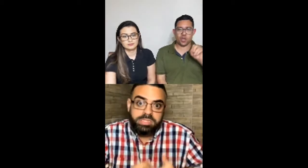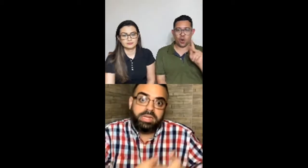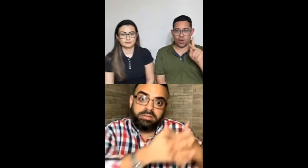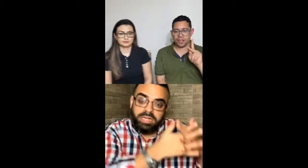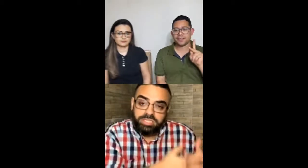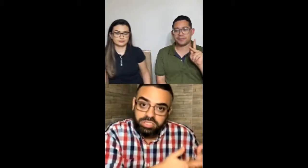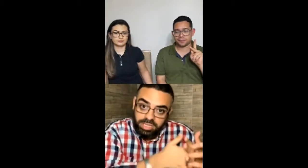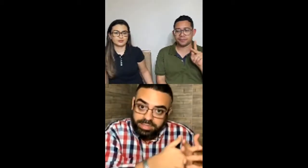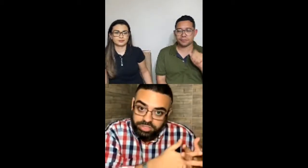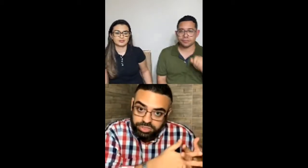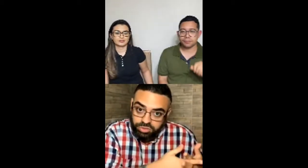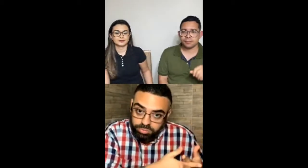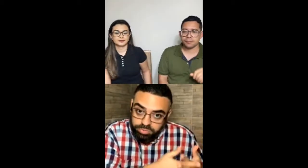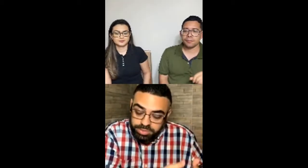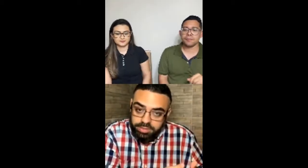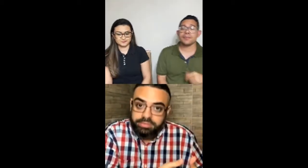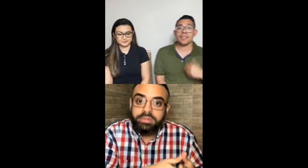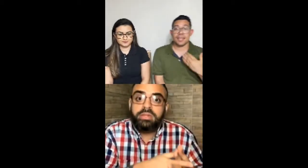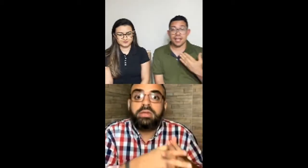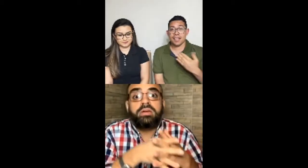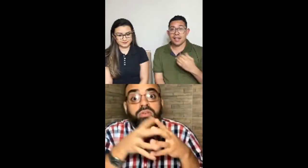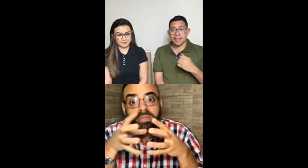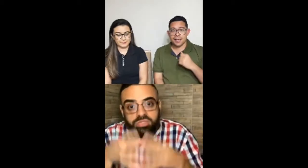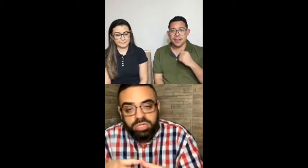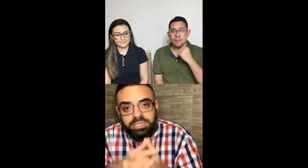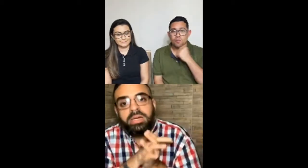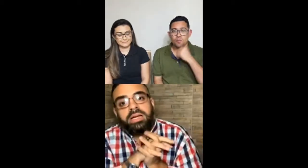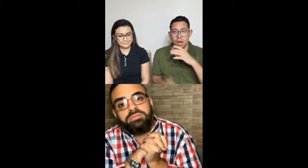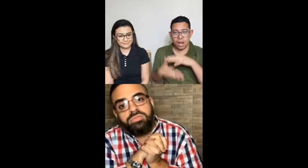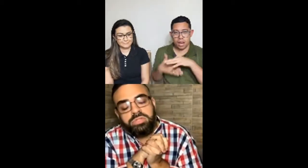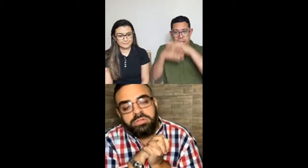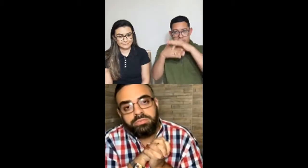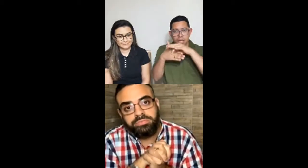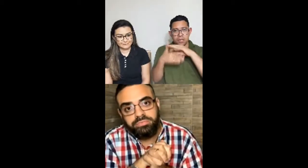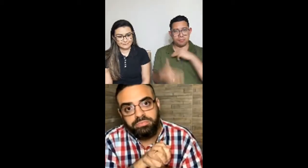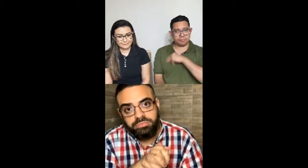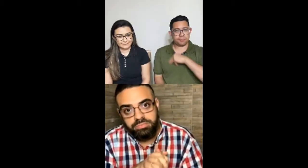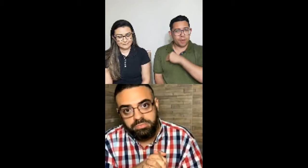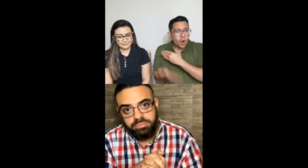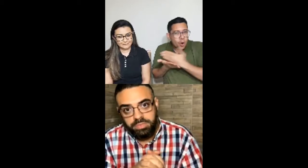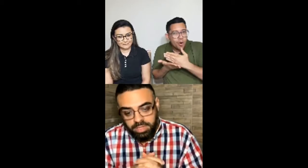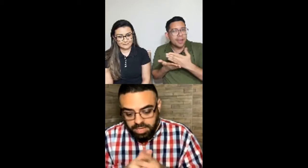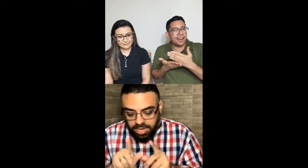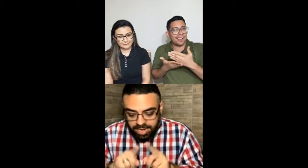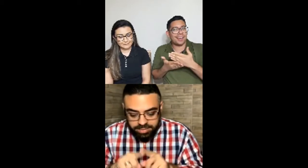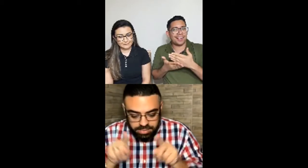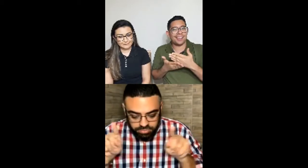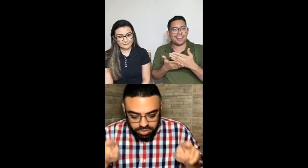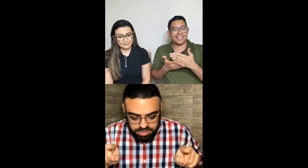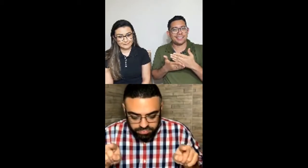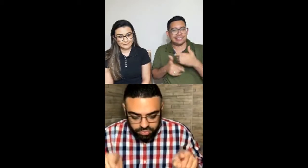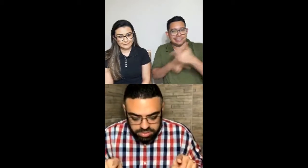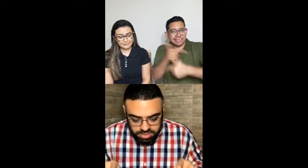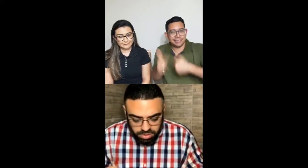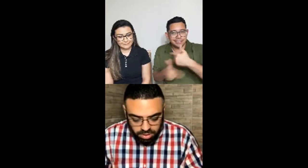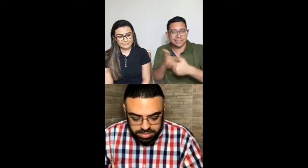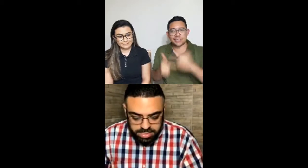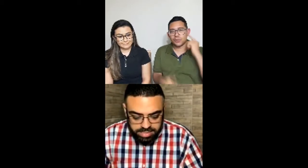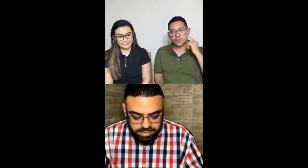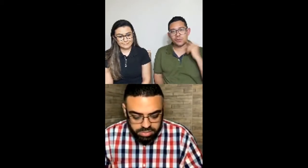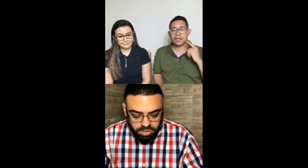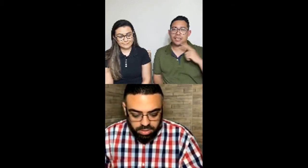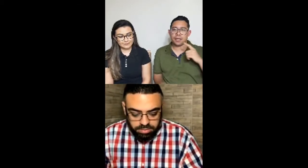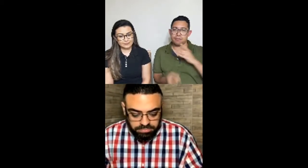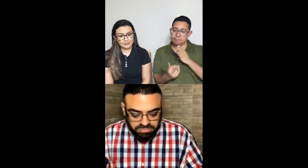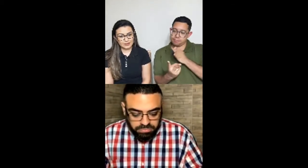que aconteceu? Há 20 e tantos anos atrás, a líder do ministério da gente lá de Tomburi começou a trabalhar com